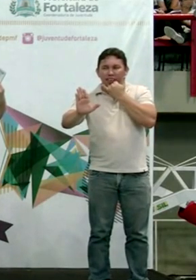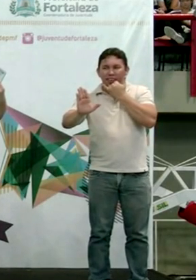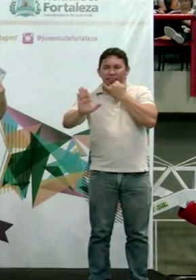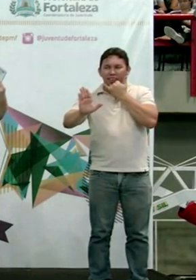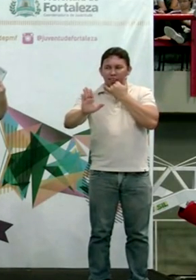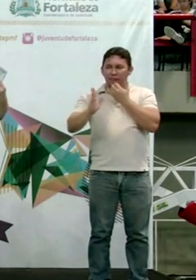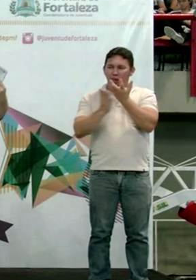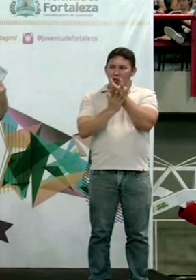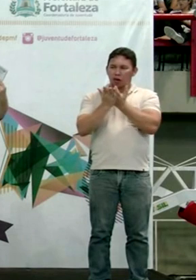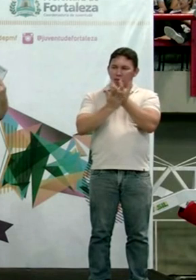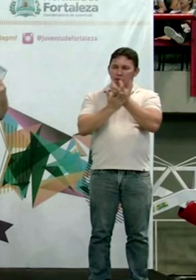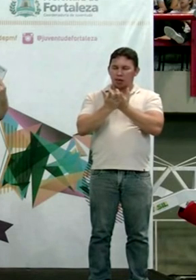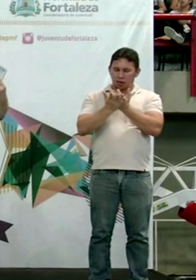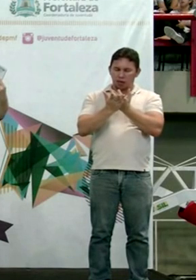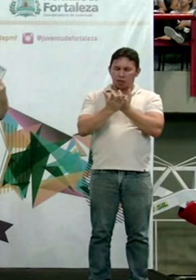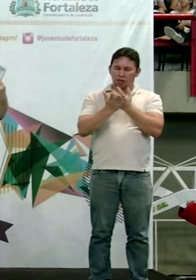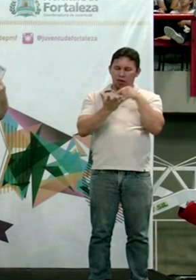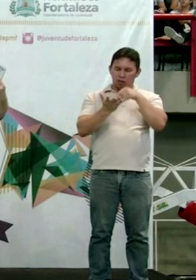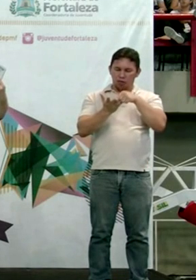O fato da banda.